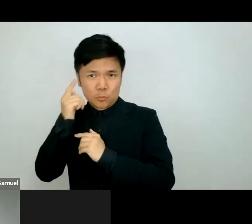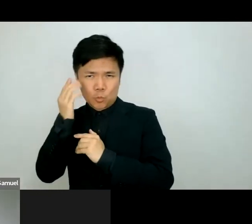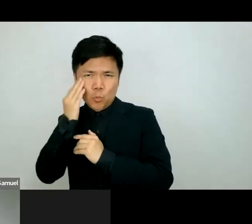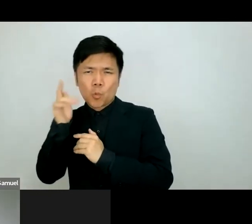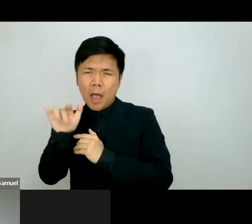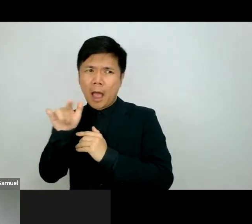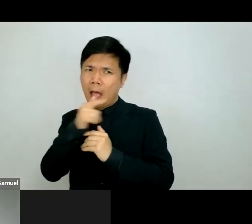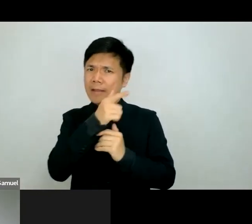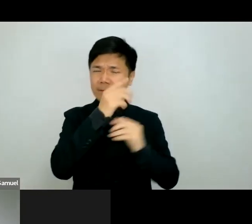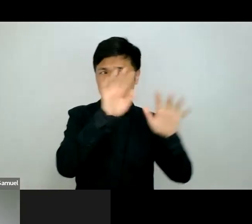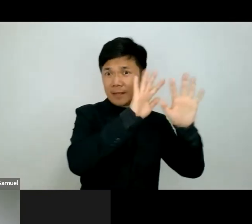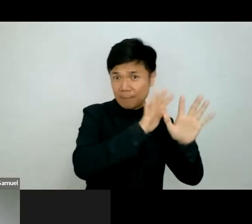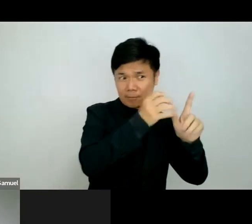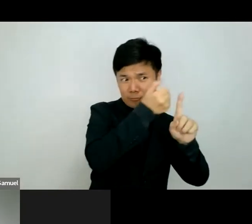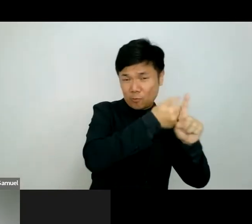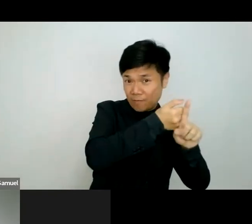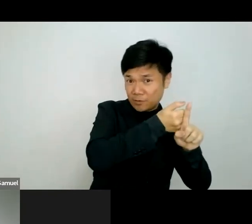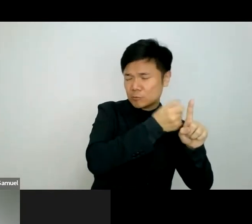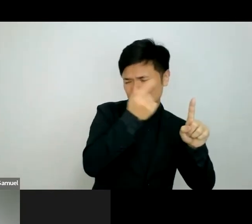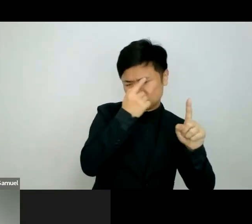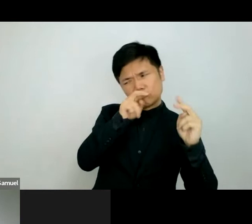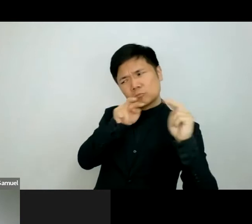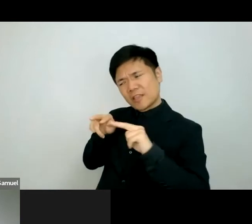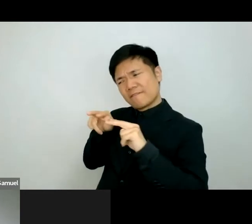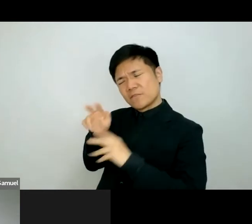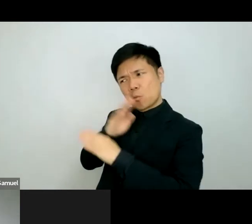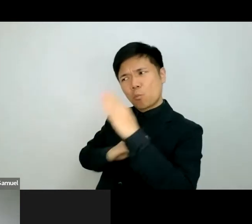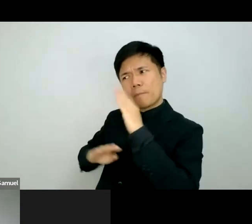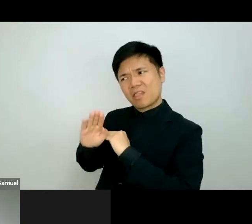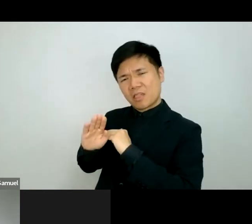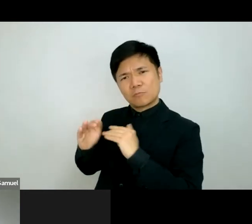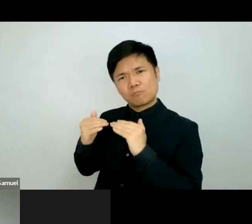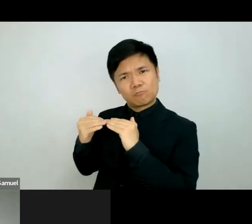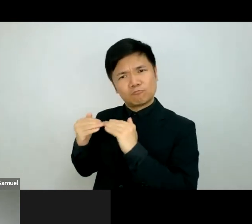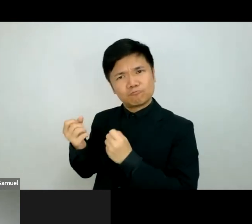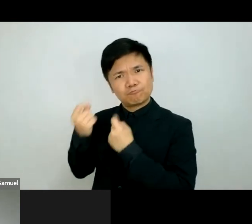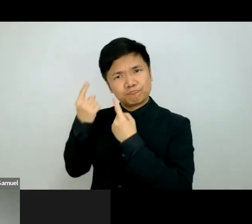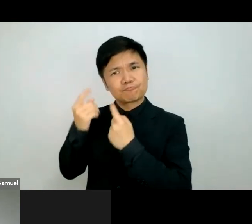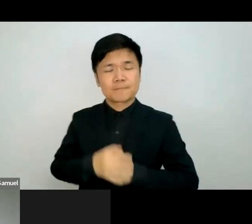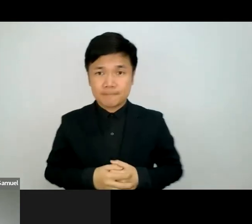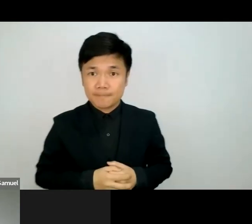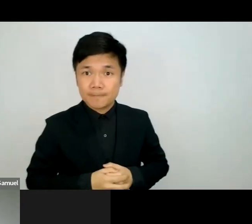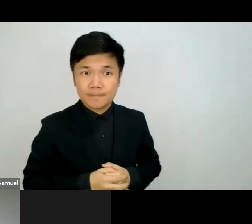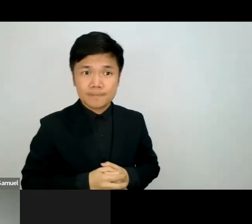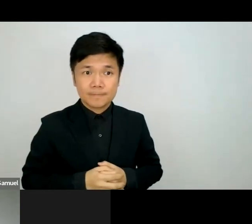autochtones handicapées dans la prise des décisions, l'importance du soutien pour ces femmes.